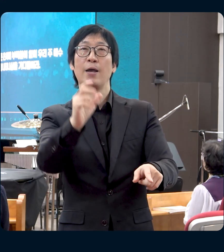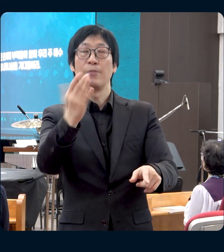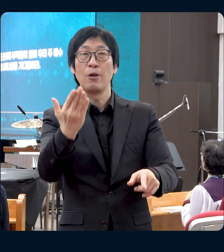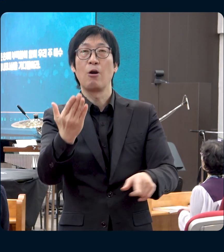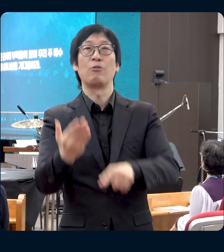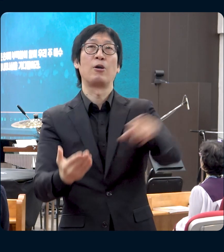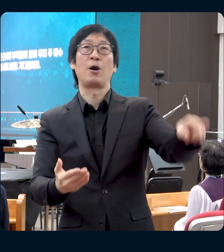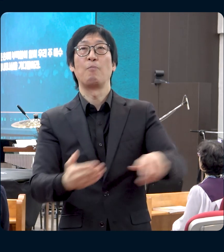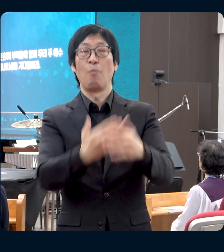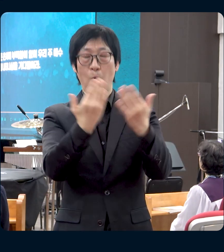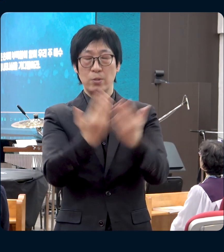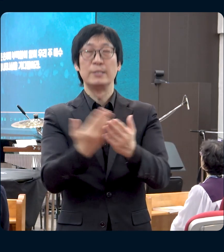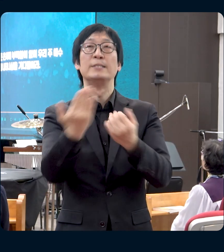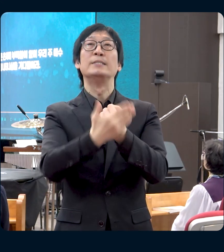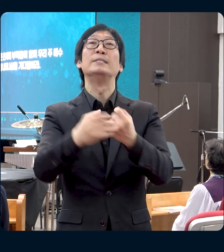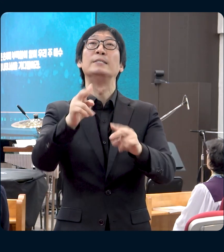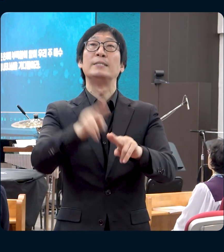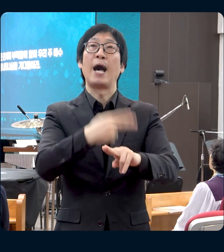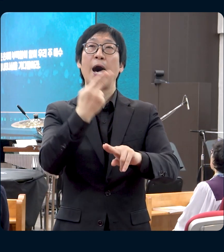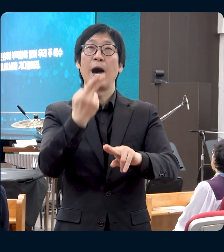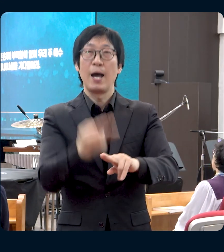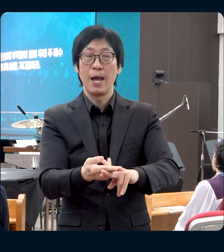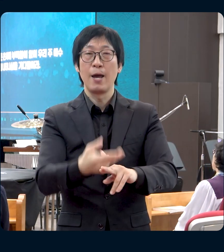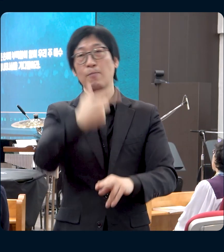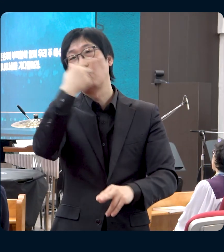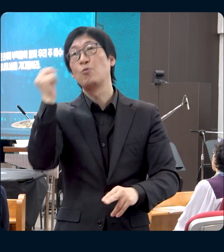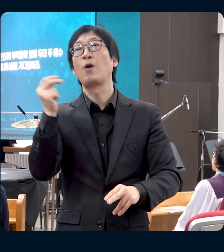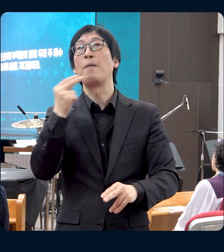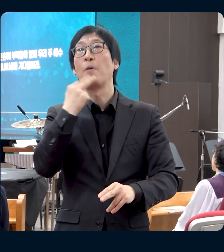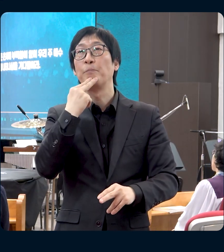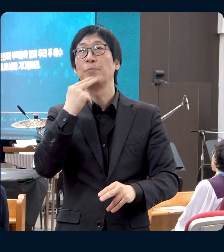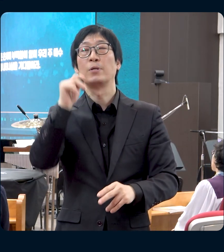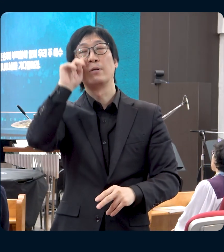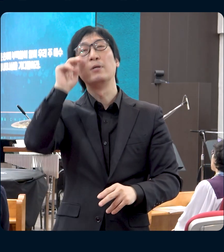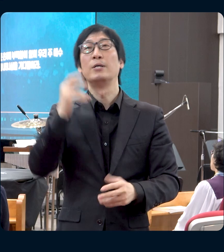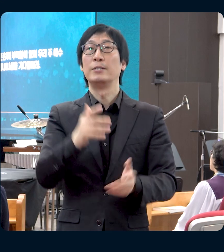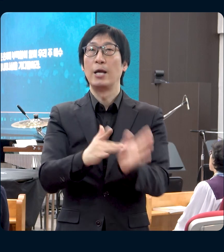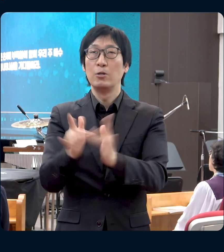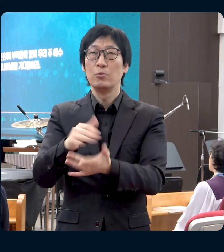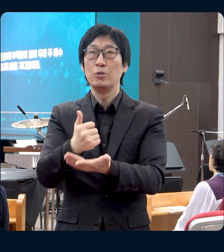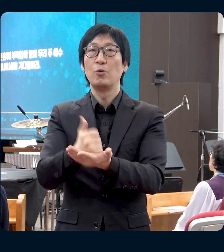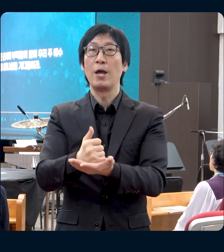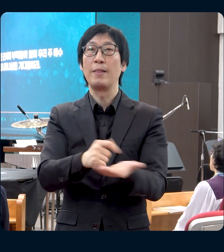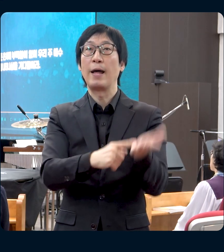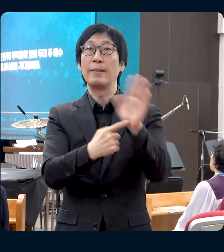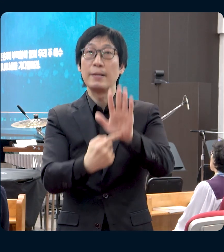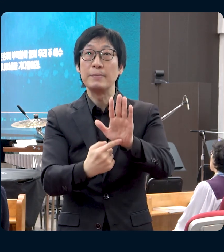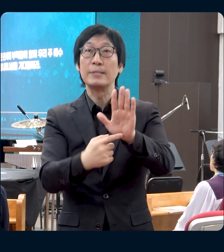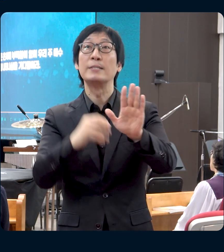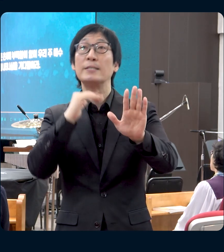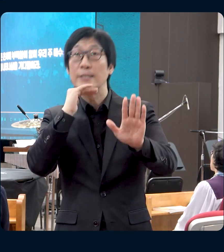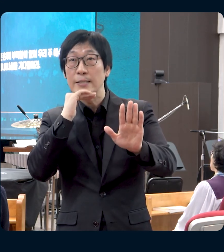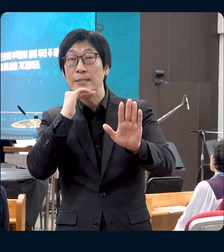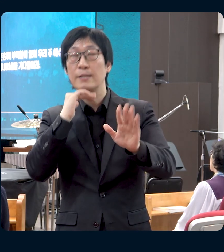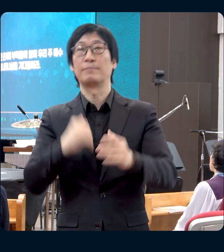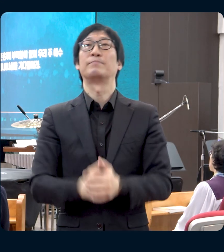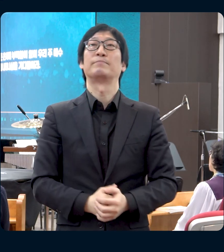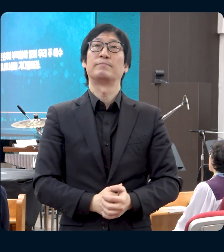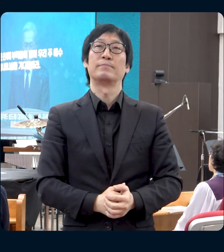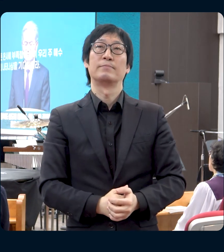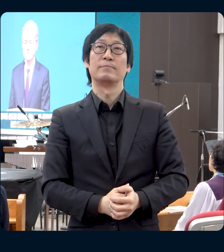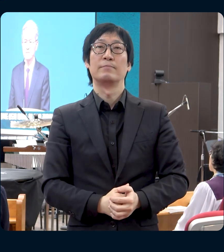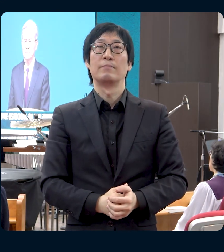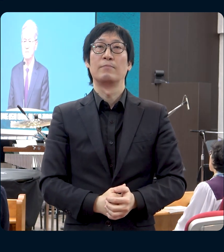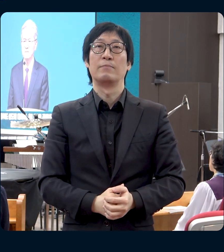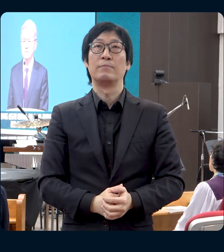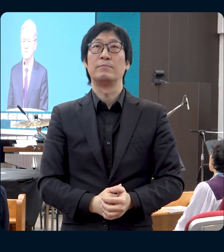되어 너희가 모든 은사의 부족함이 없이 우리 주 예수 그리스도의 나타나심을 기다림이라.